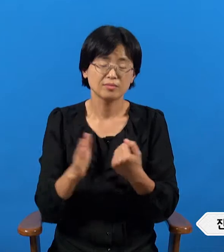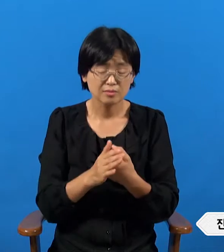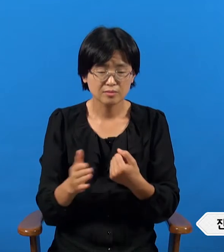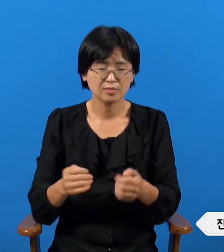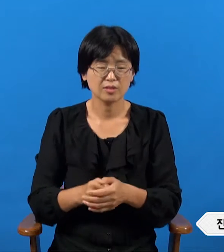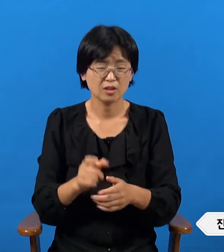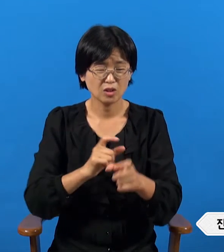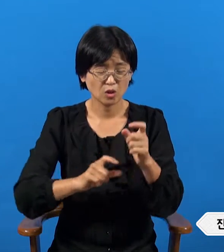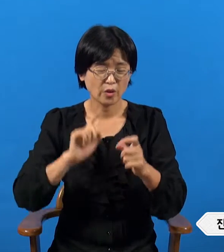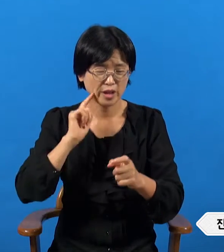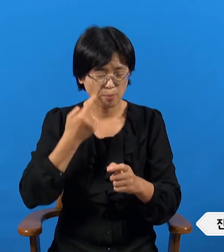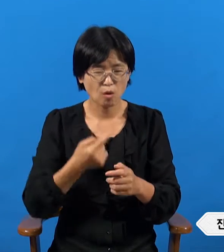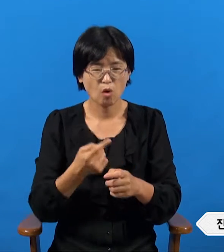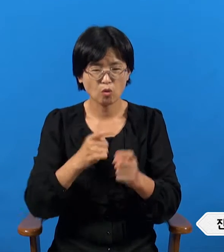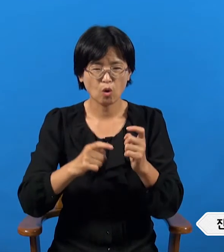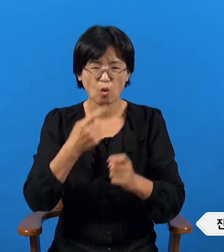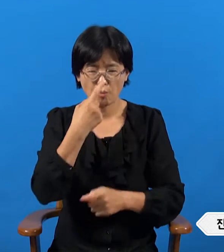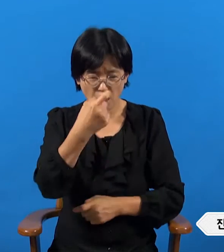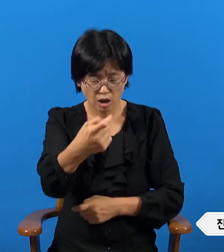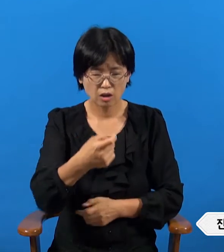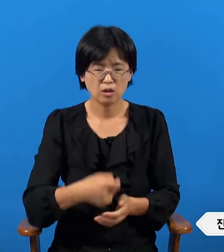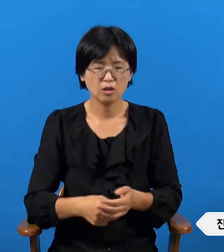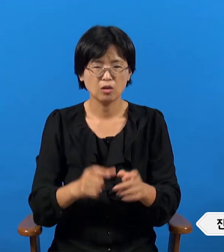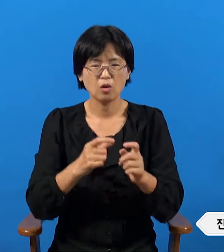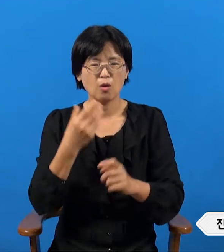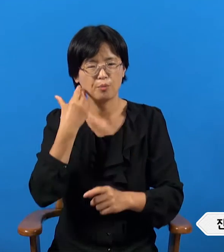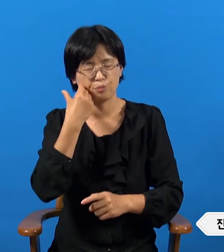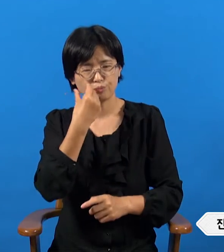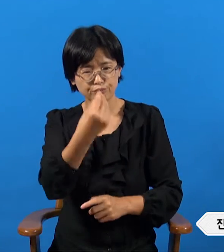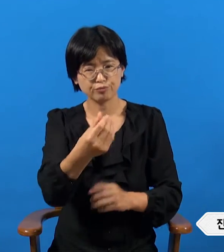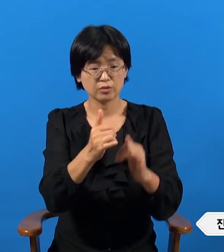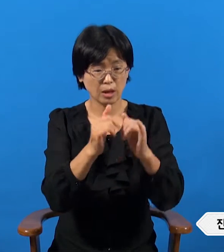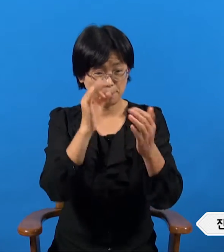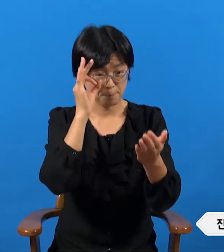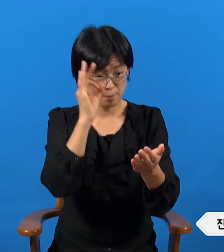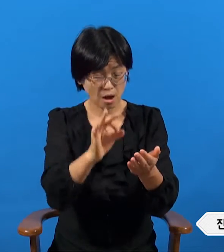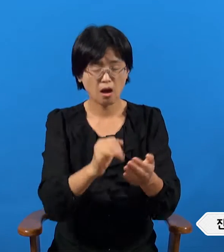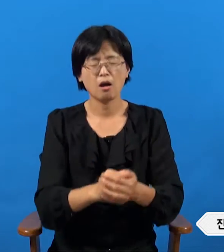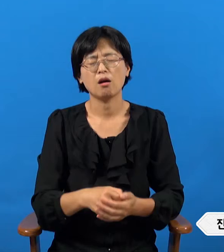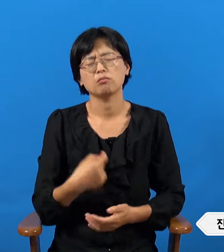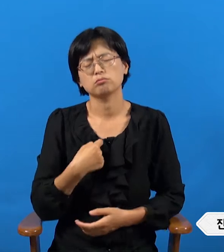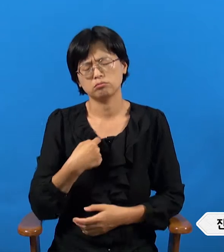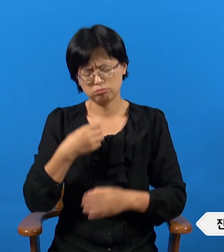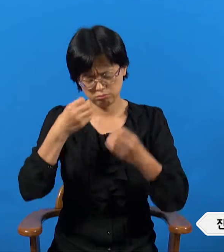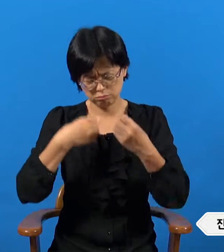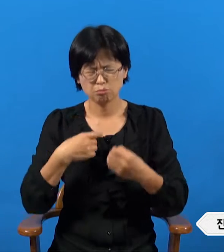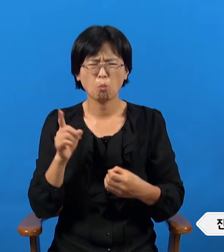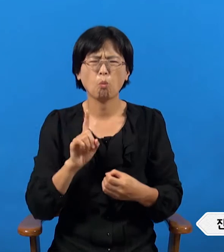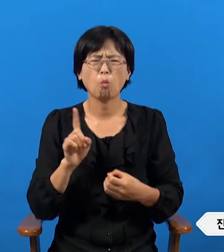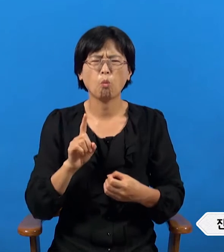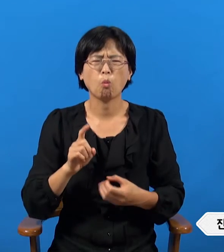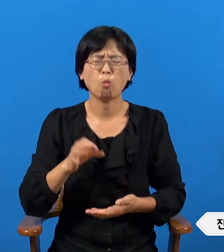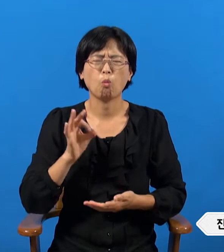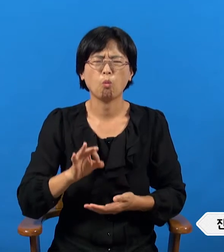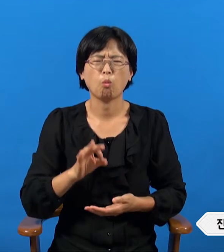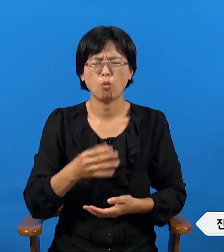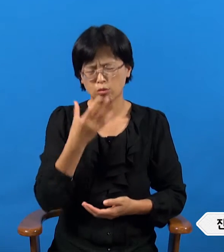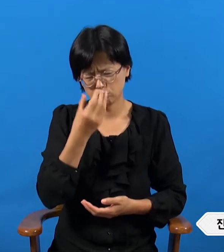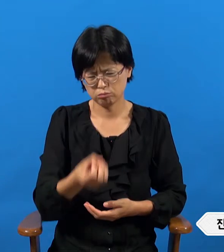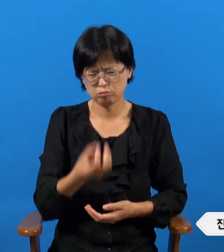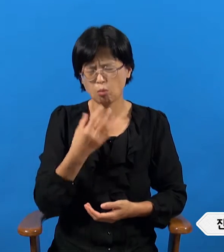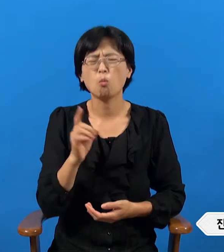더 이쁘고 더 날씬하고 더 아름답고 더 매력적인 사람을 볼 때마다 나는 왜 이럴까? 나는